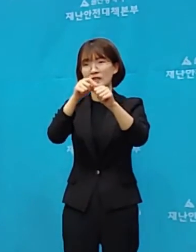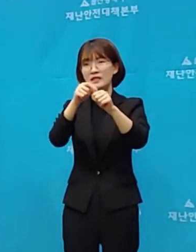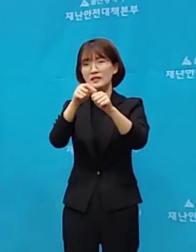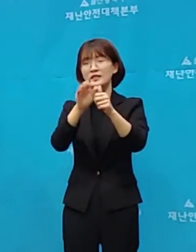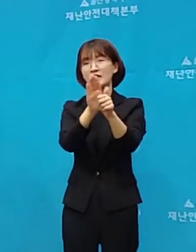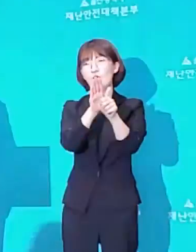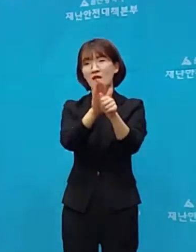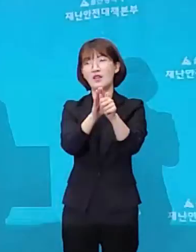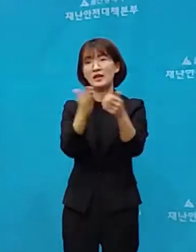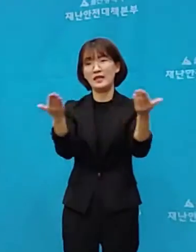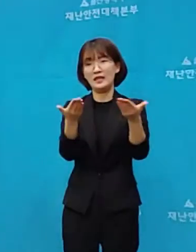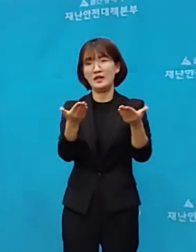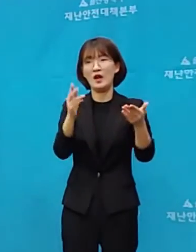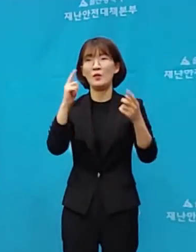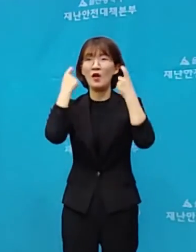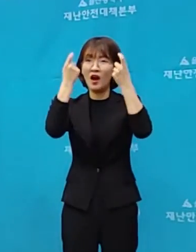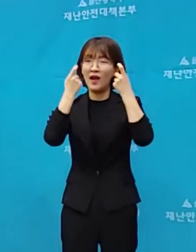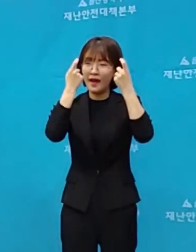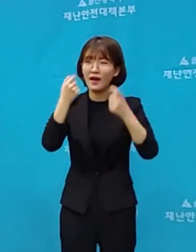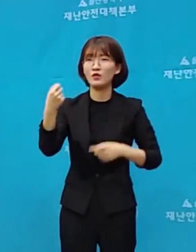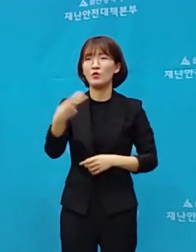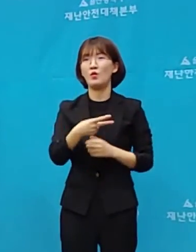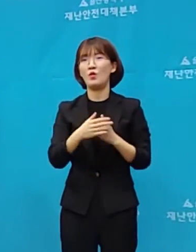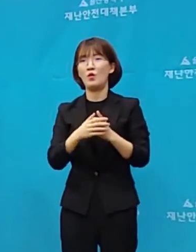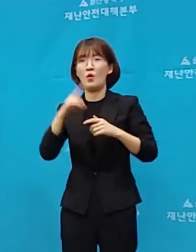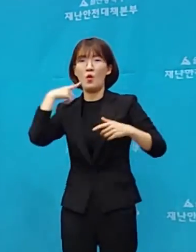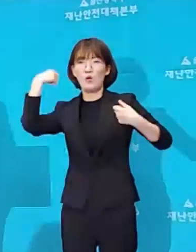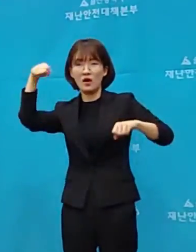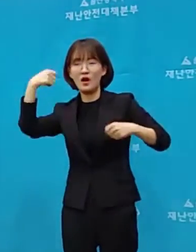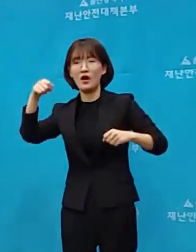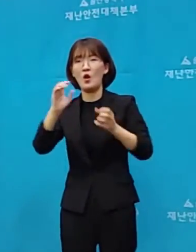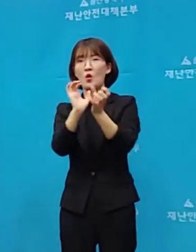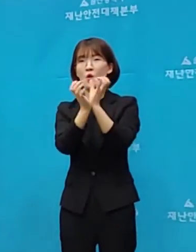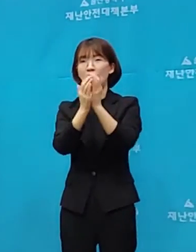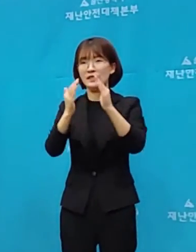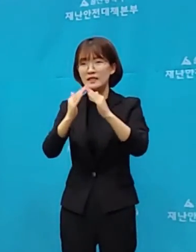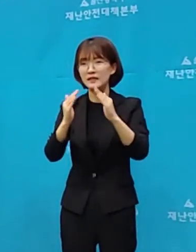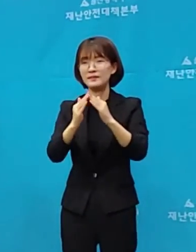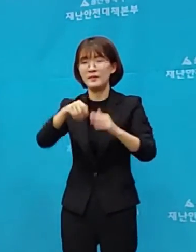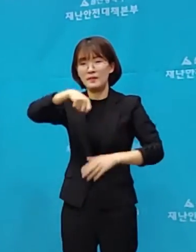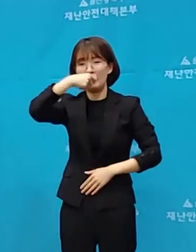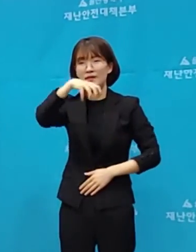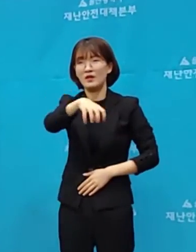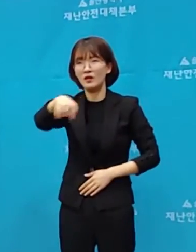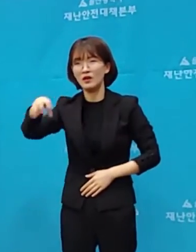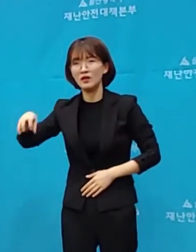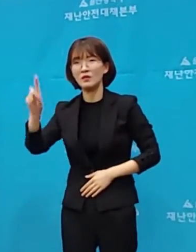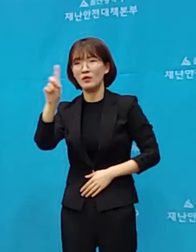특별 고용 지원 업종으로 지정된 여행업, 공연업, 꽃집, 식당 등에 대하여는